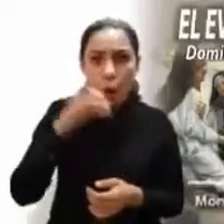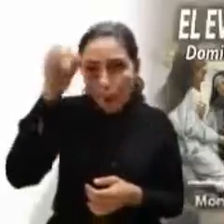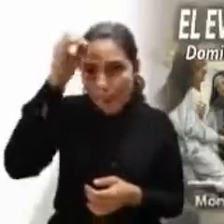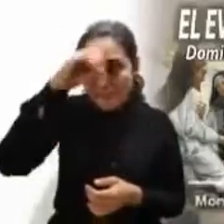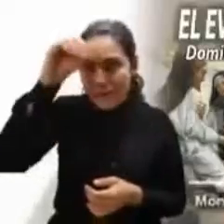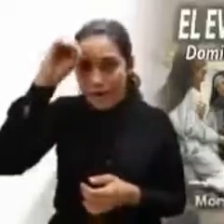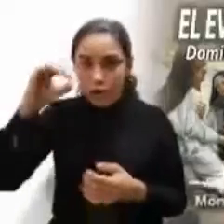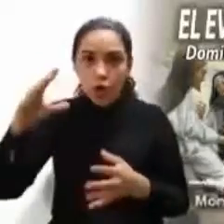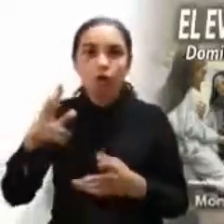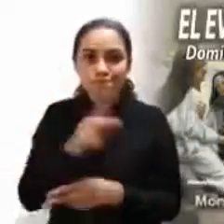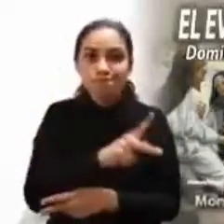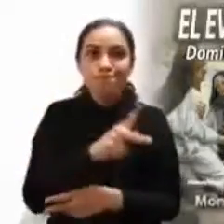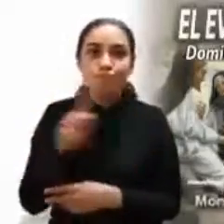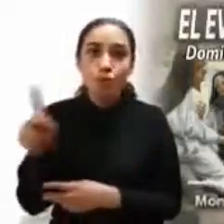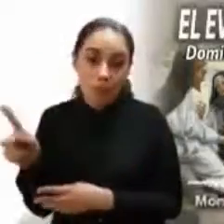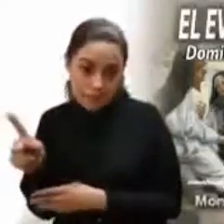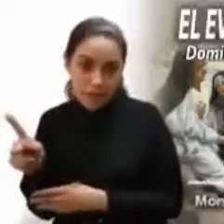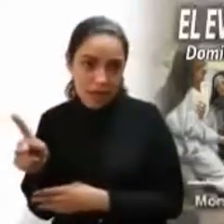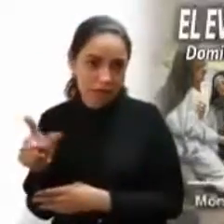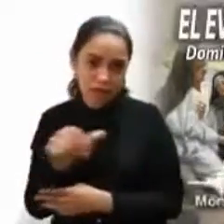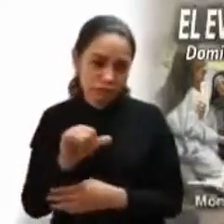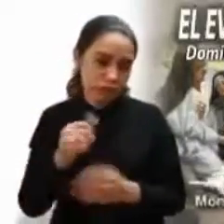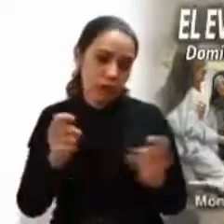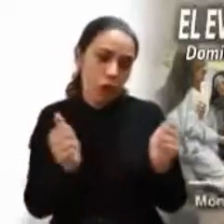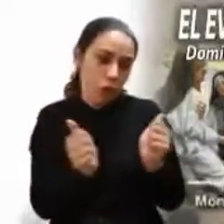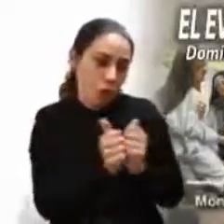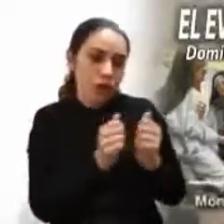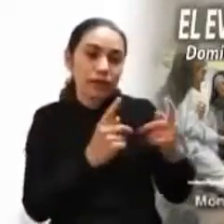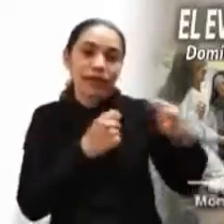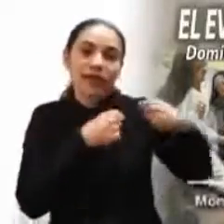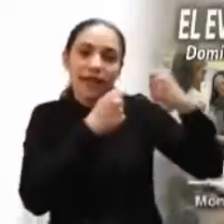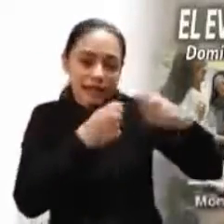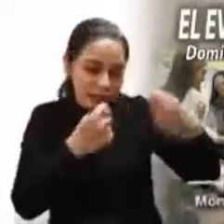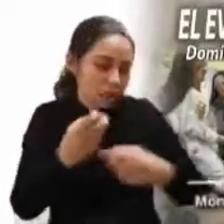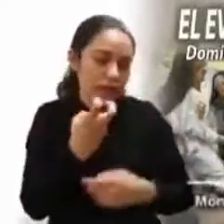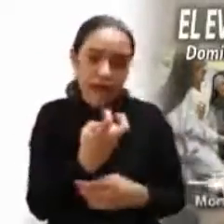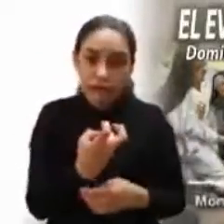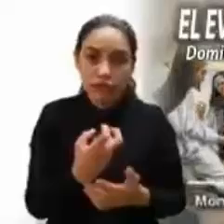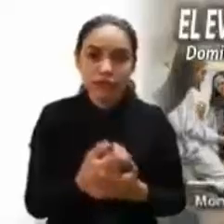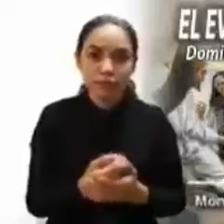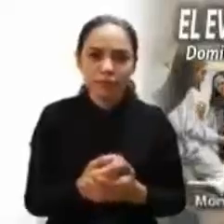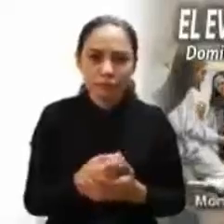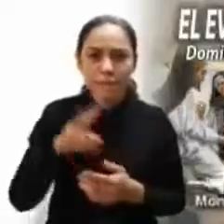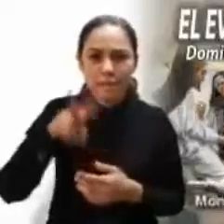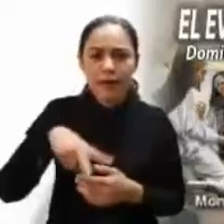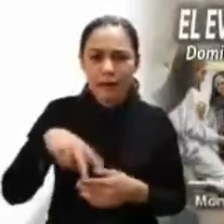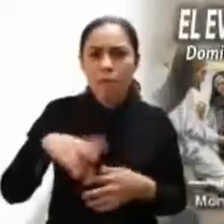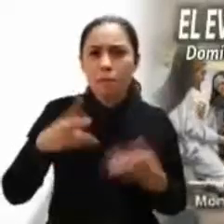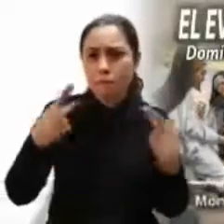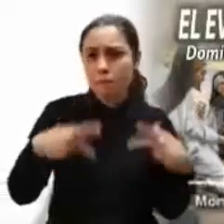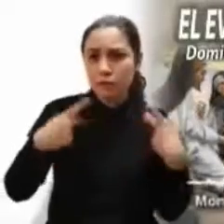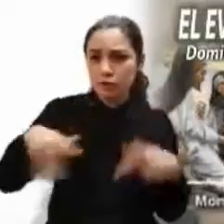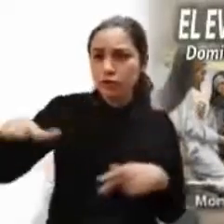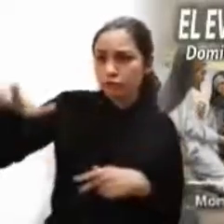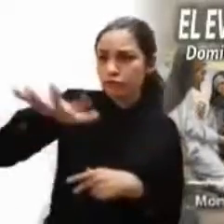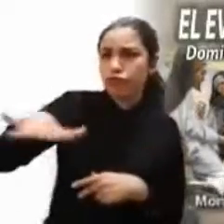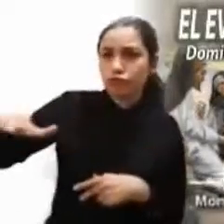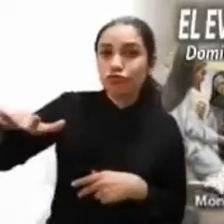tradición y son opinión pública. Es evidente que la gente tiene una opinión favorable de